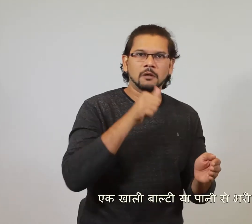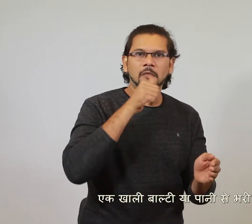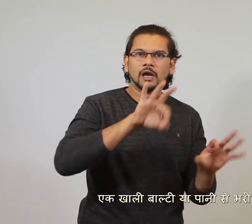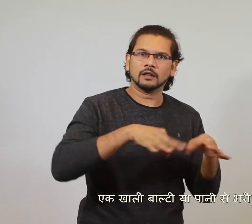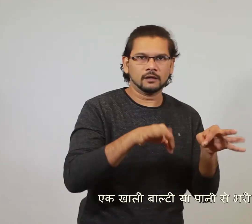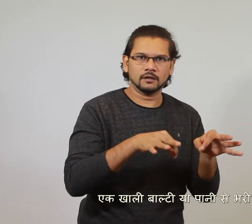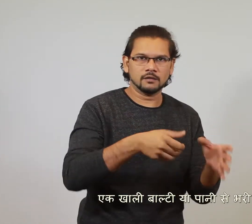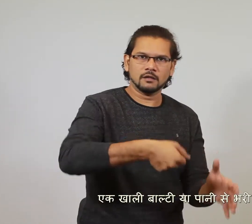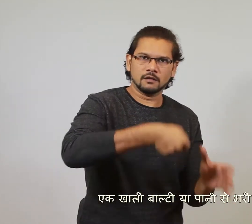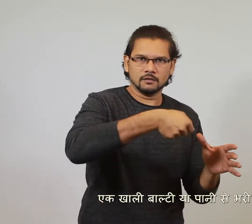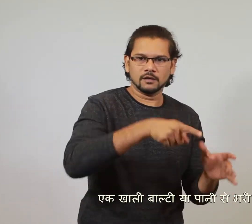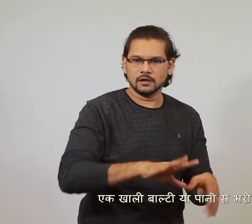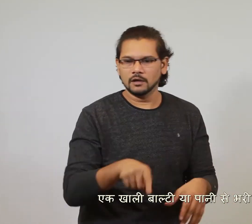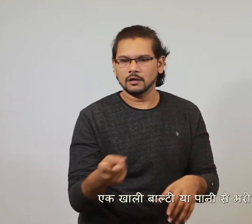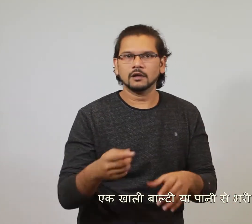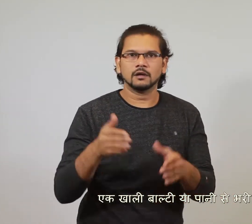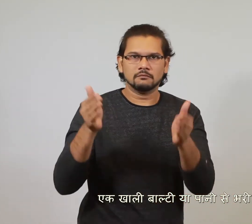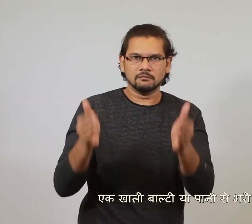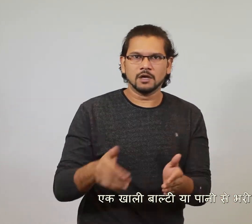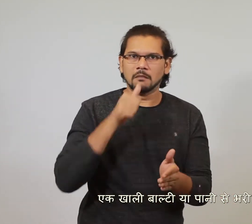एक खाली बाल्टी या पानी से भरी हुई बाल्टी?